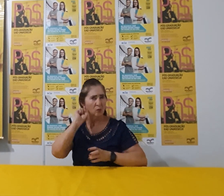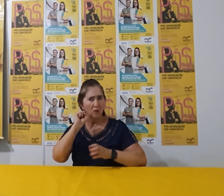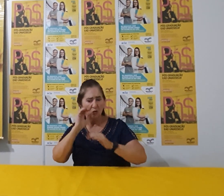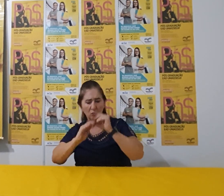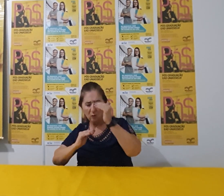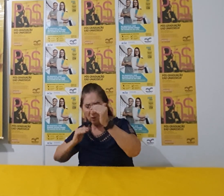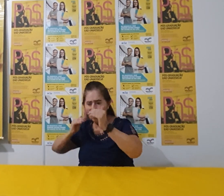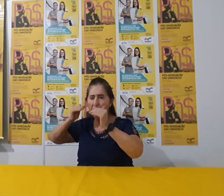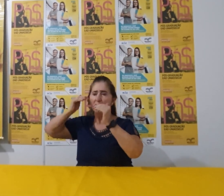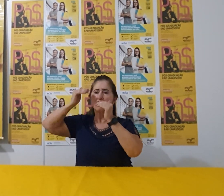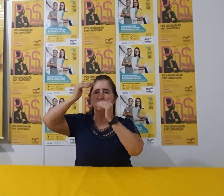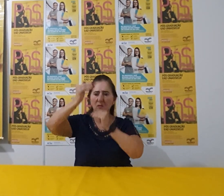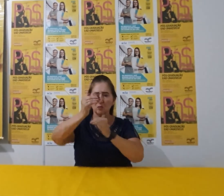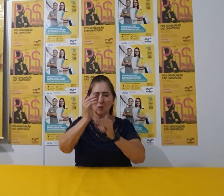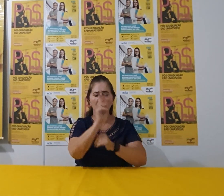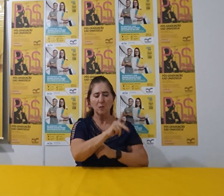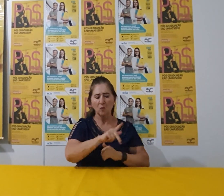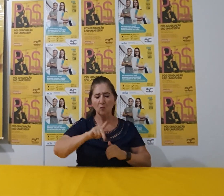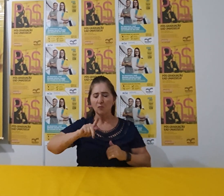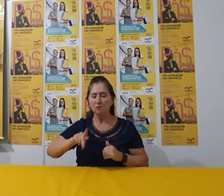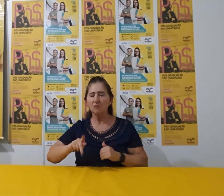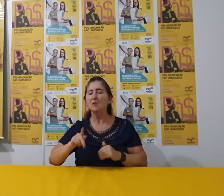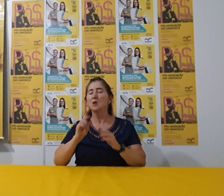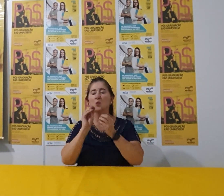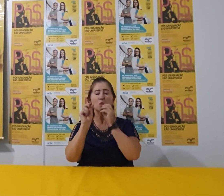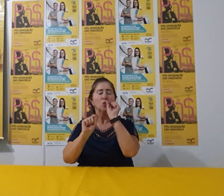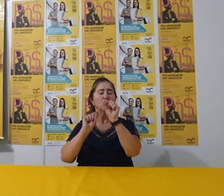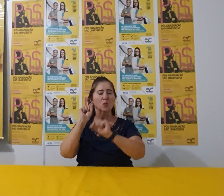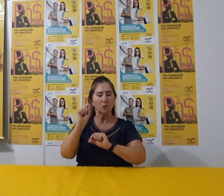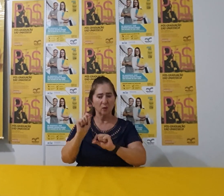como o professor, se dá através do intérprete,